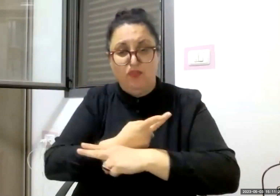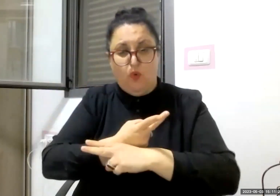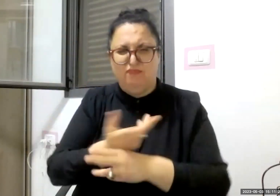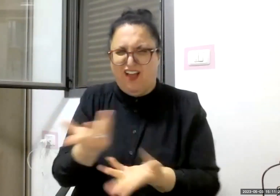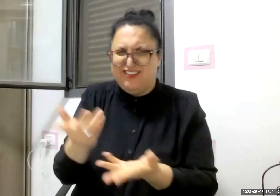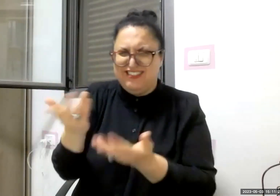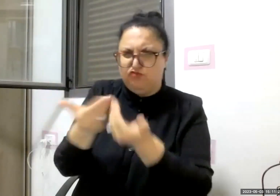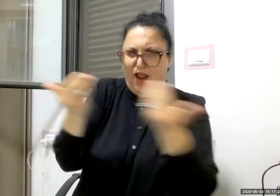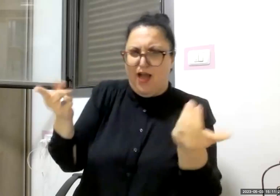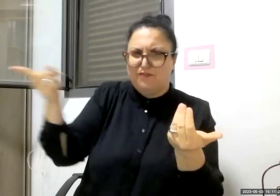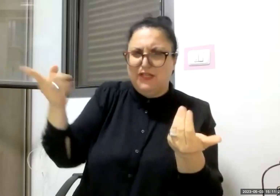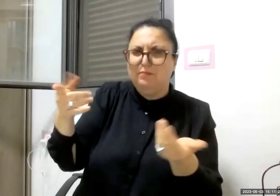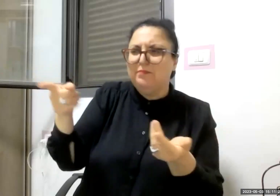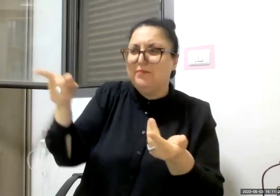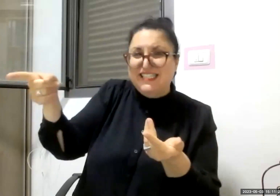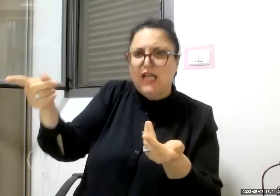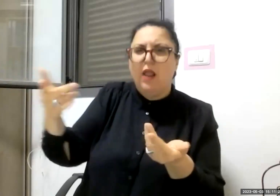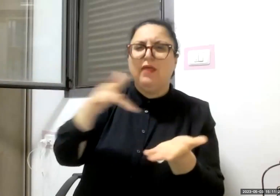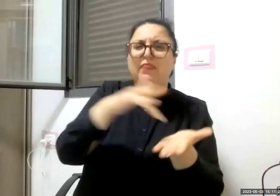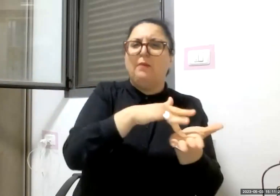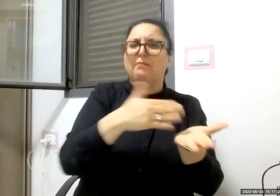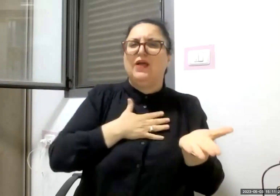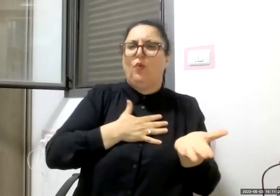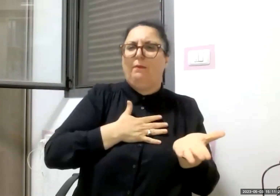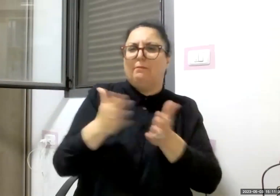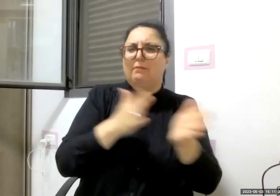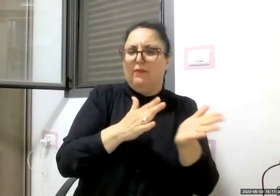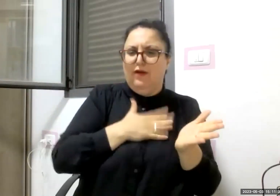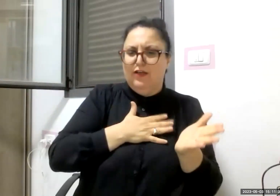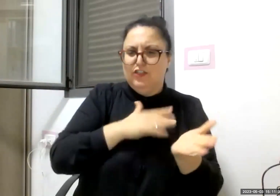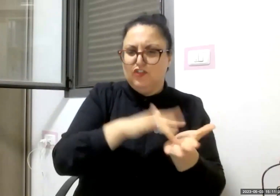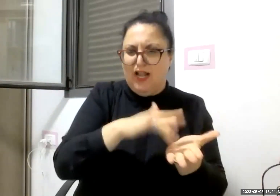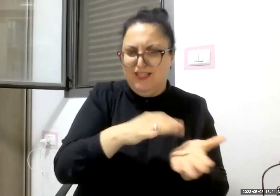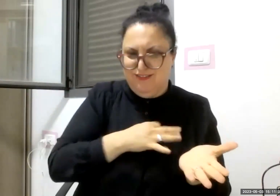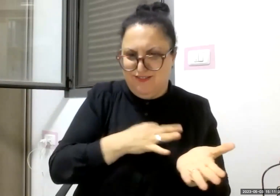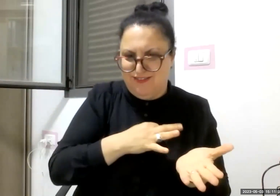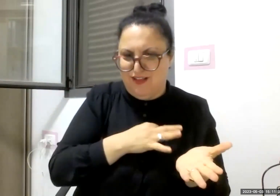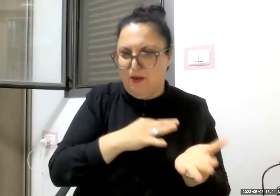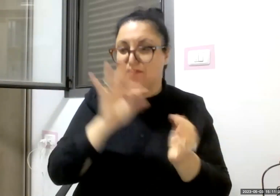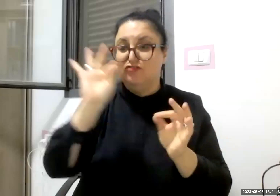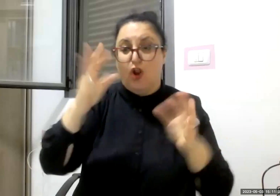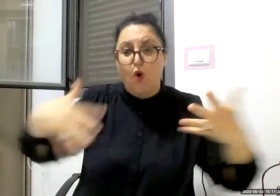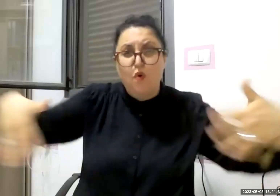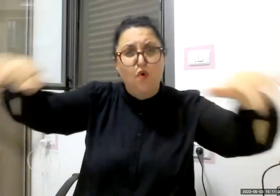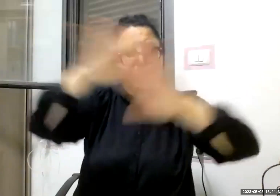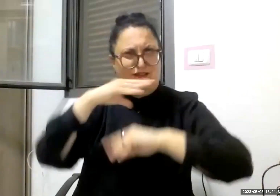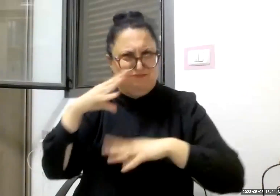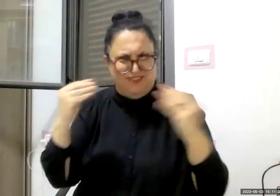כבאמת חרגה מהנורמה, ואת זה לא ניתן להפריד מהמיקום שלי, ושל